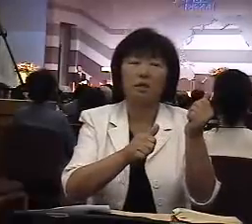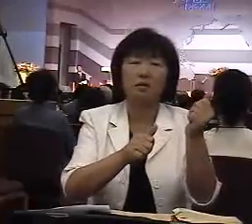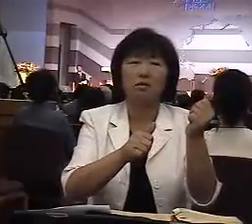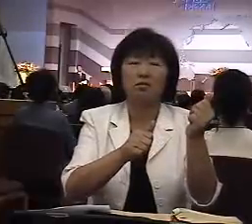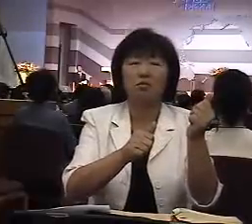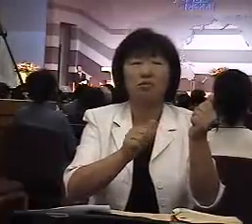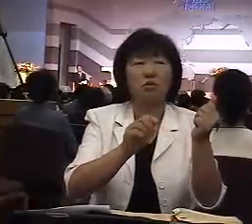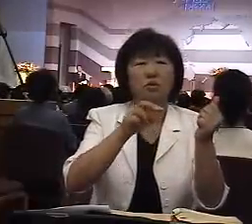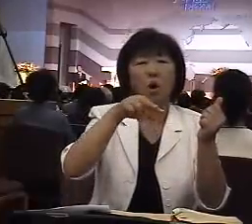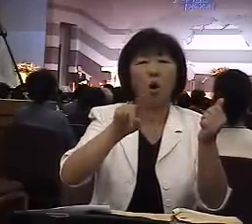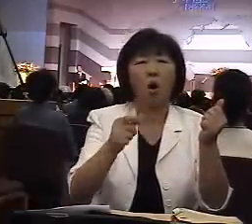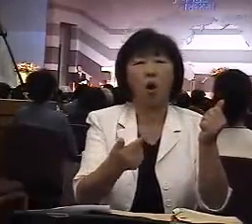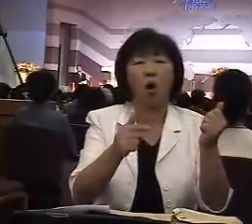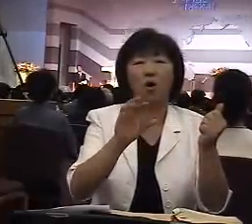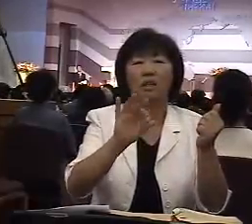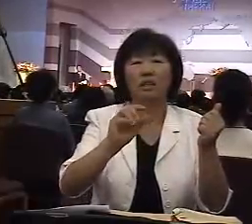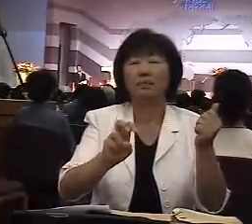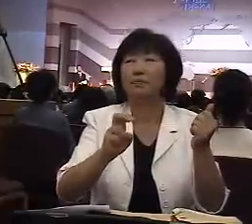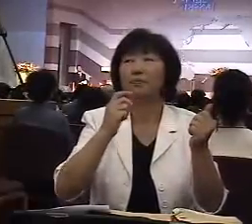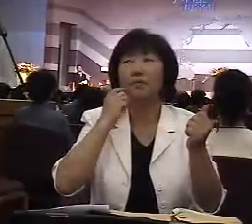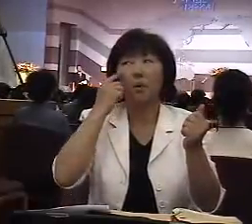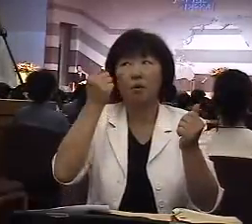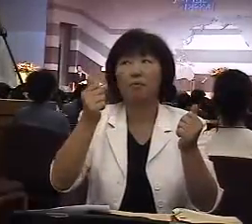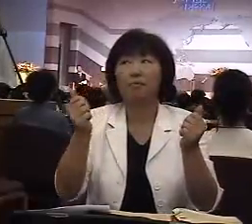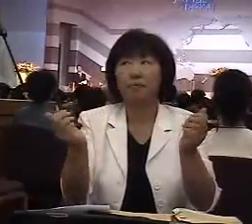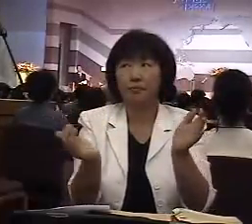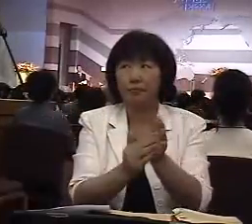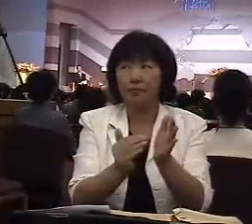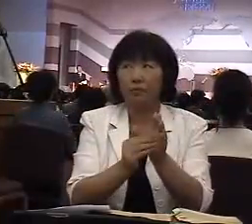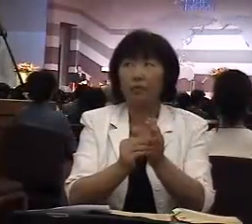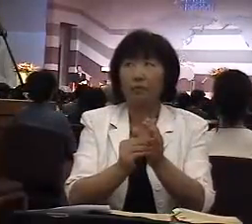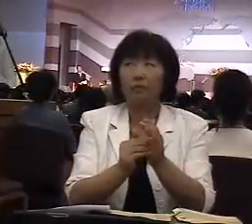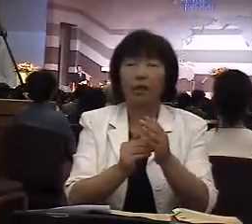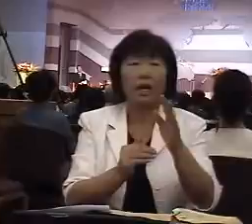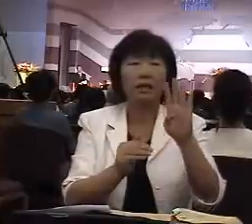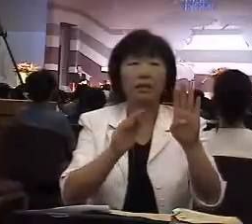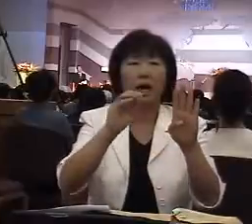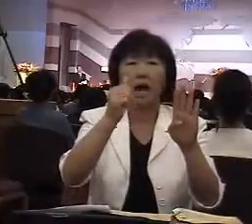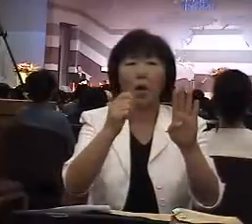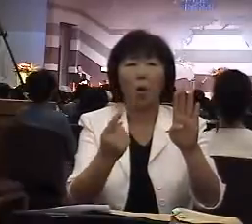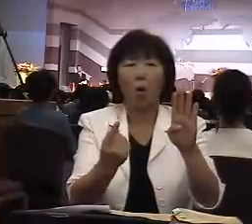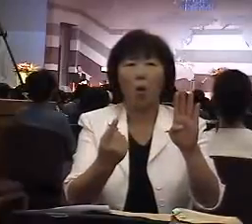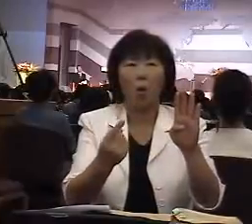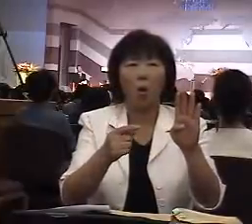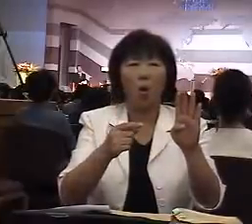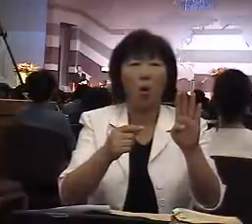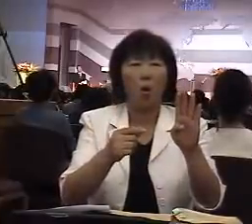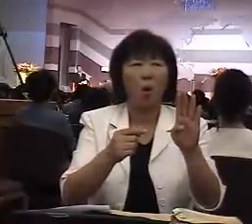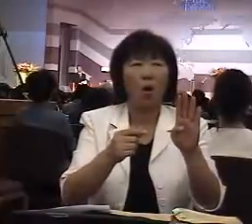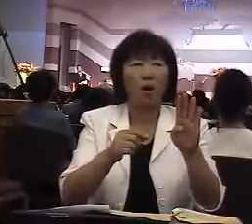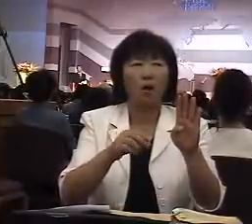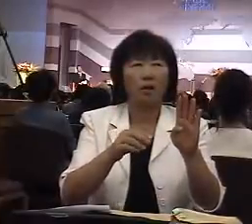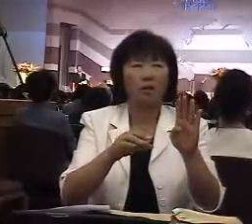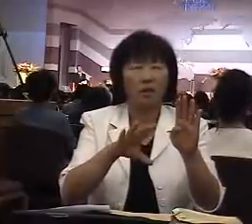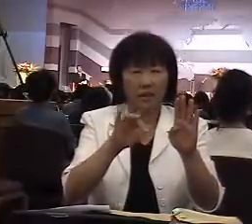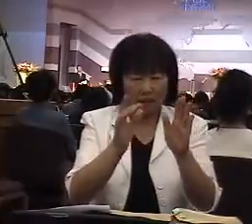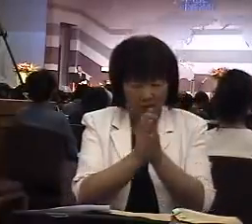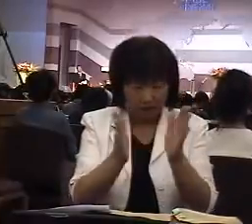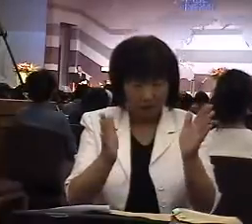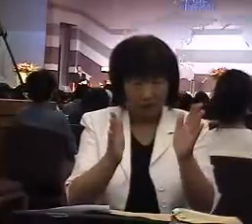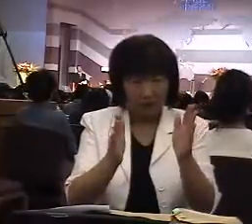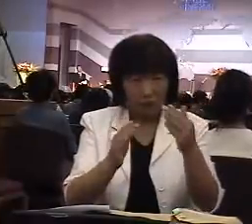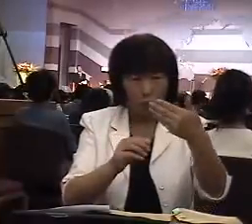그때까지 하시고 그 후에는 본격적으로 우리 교회 제4호 개척교회를 준비하시며 9월